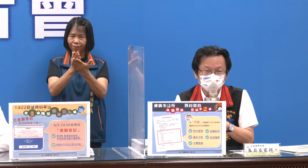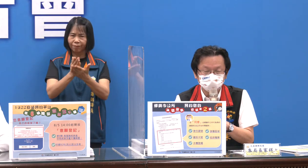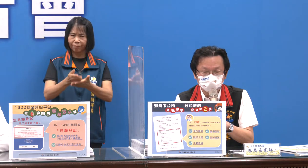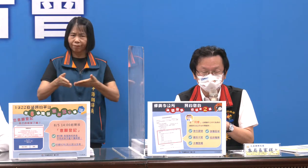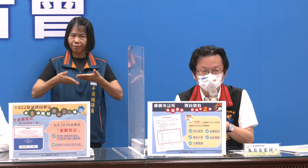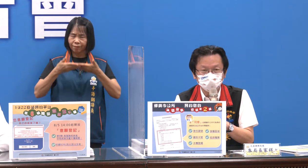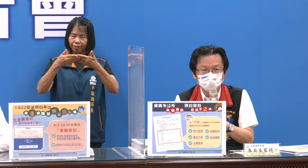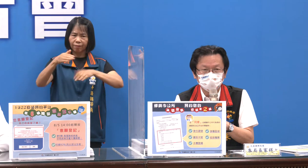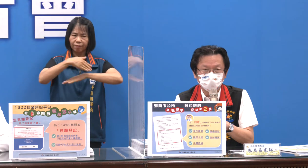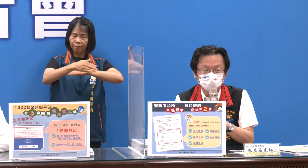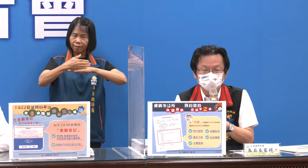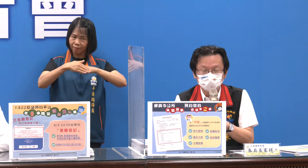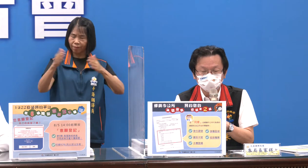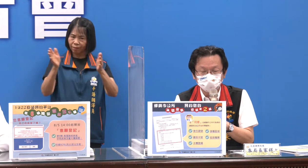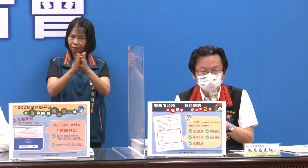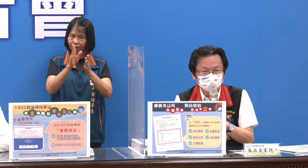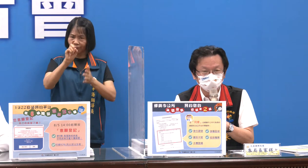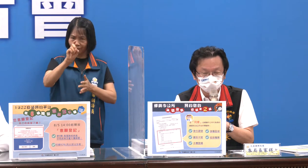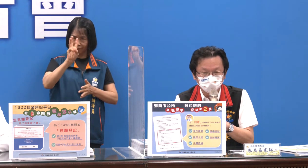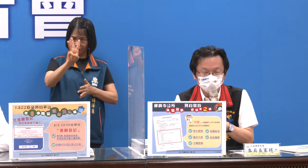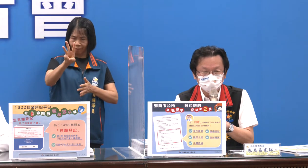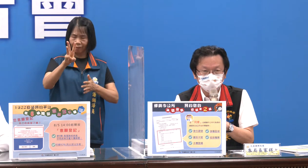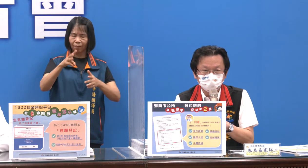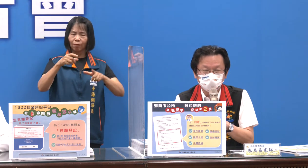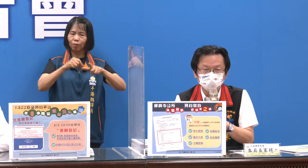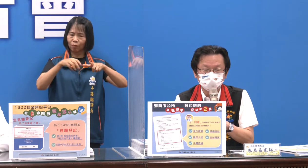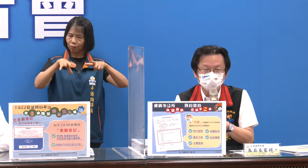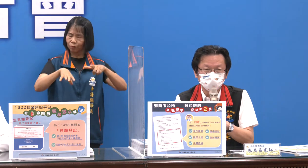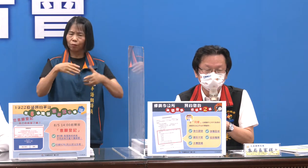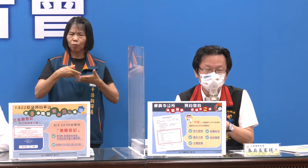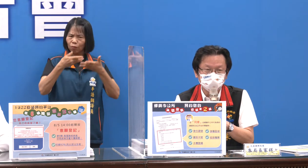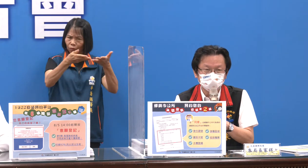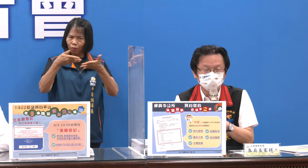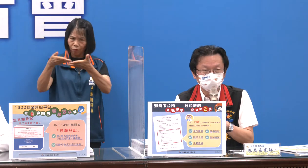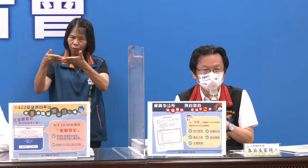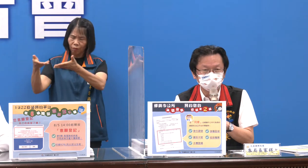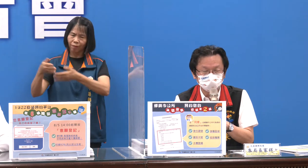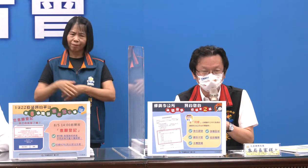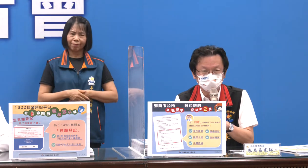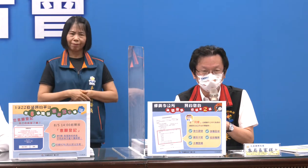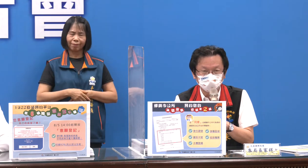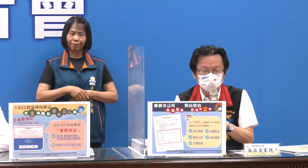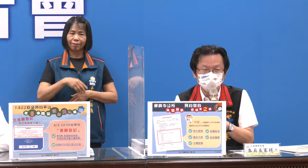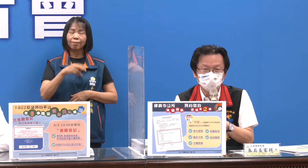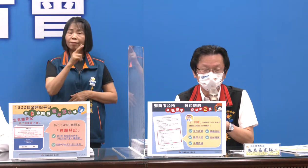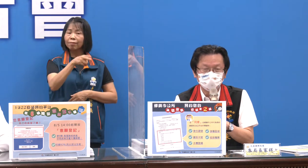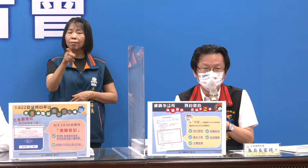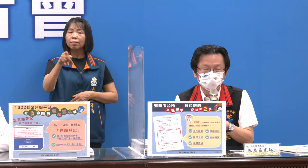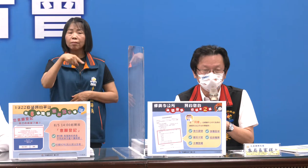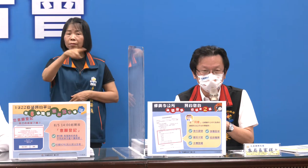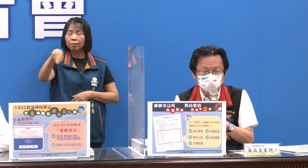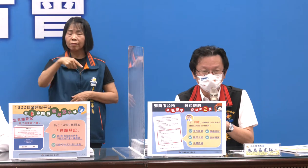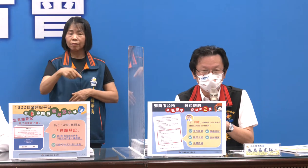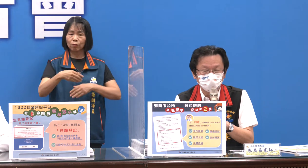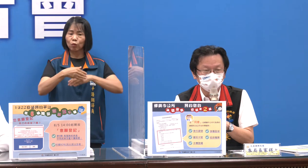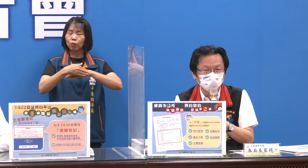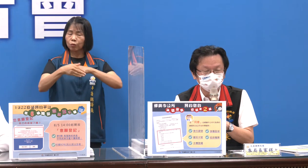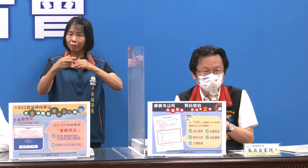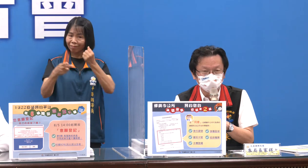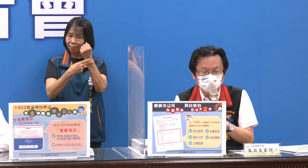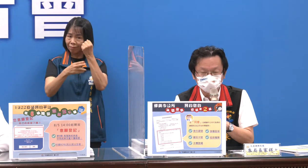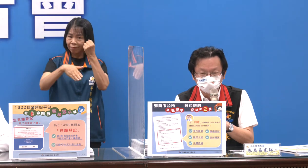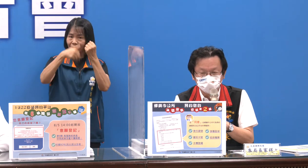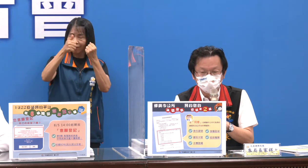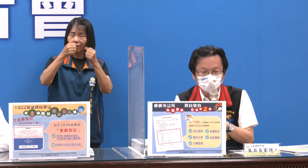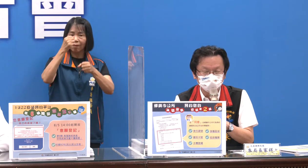们的13乡镇的乡镇施工所，然后请13乡镇乡公施工所里面的村里长或